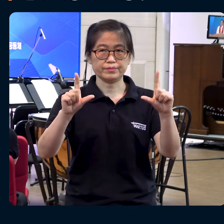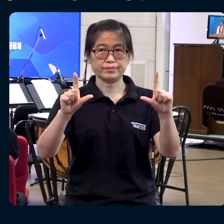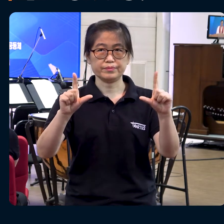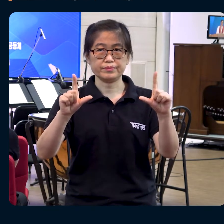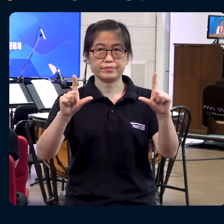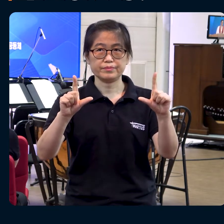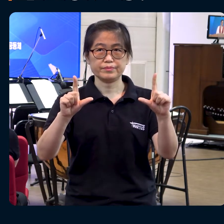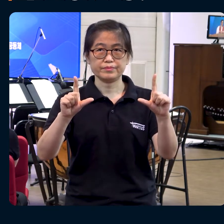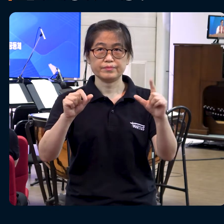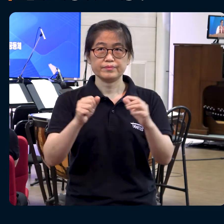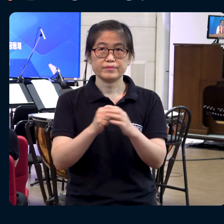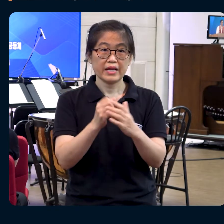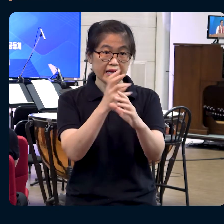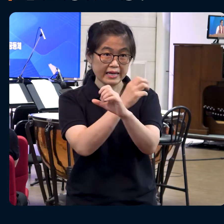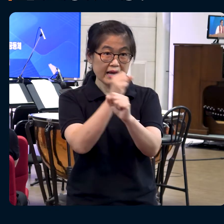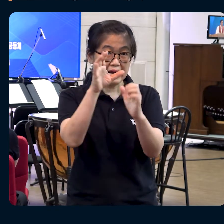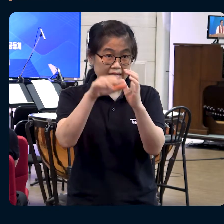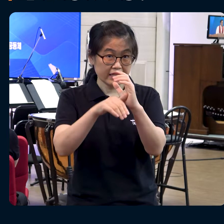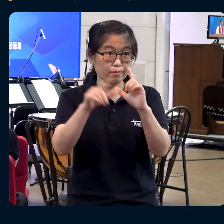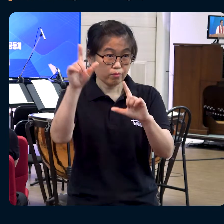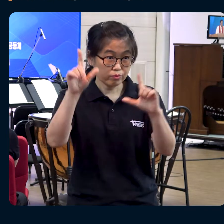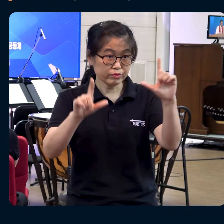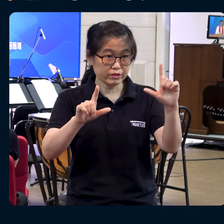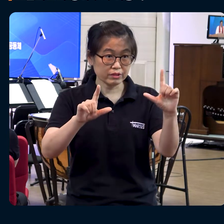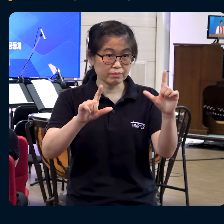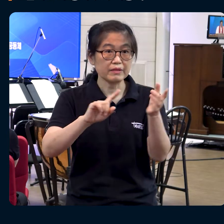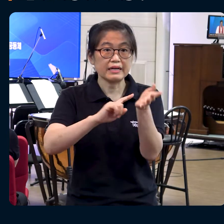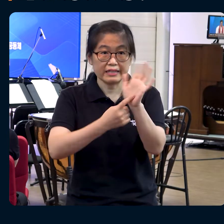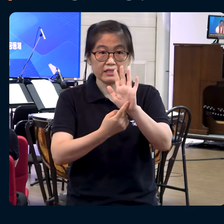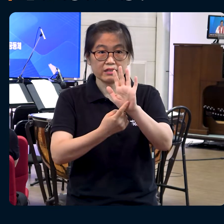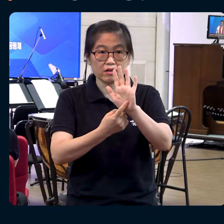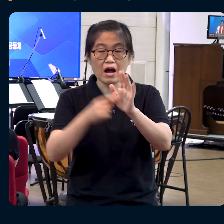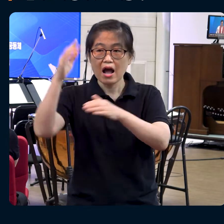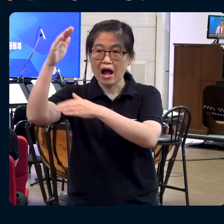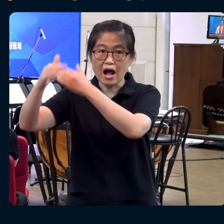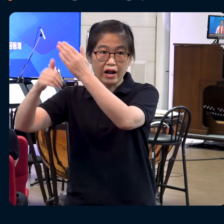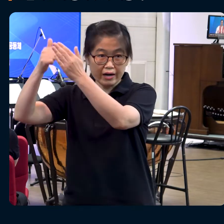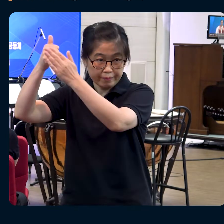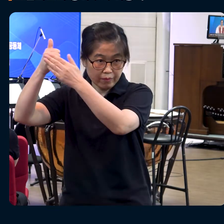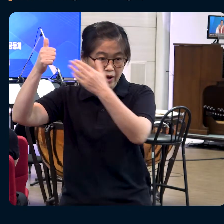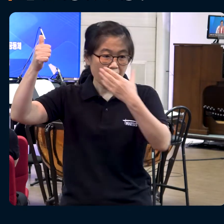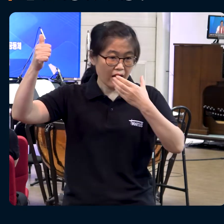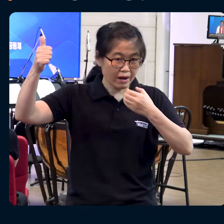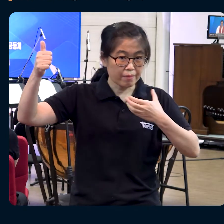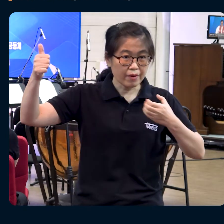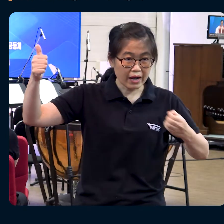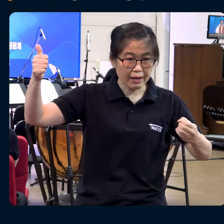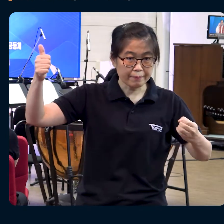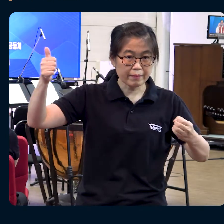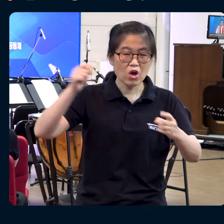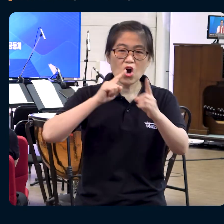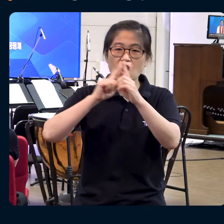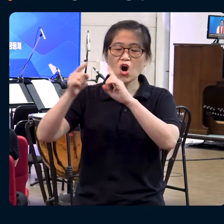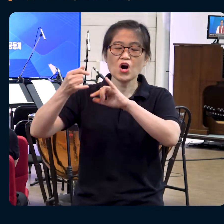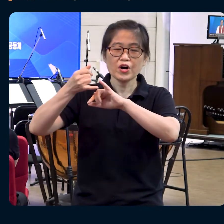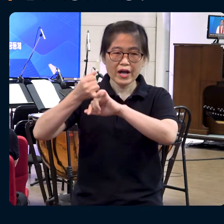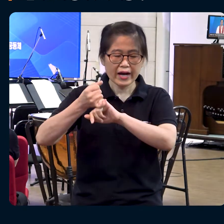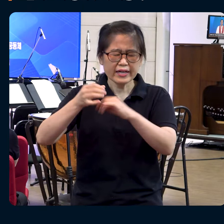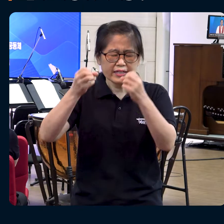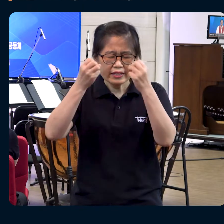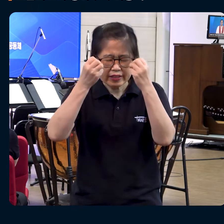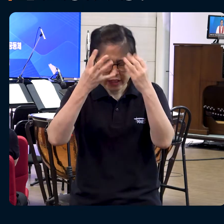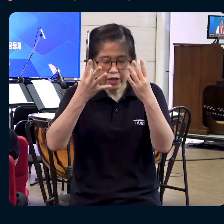거예요. 전형적인 계약을 맺는 장면. 즉 하나님과 아브라함이 언약을 다시